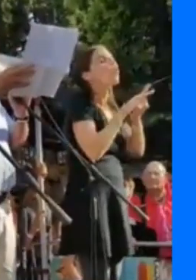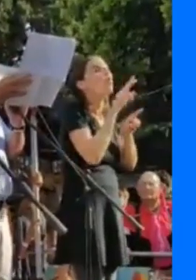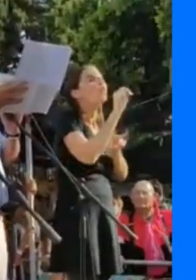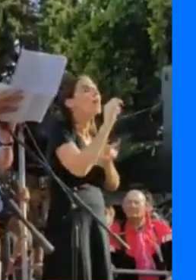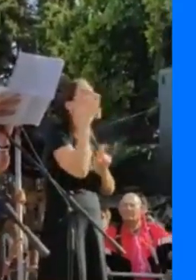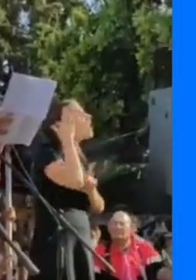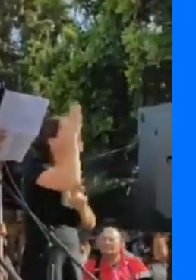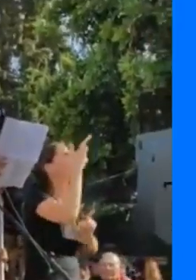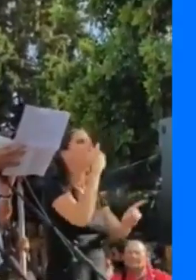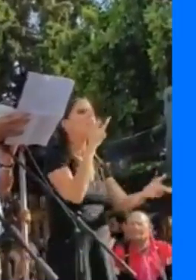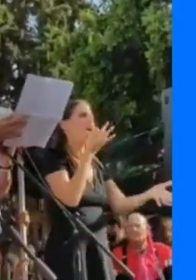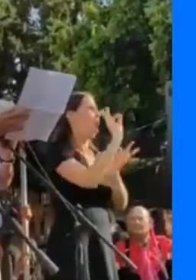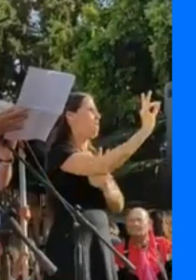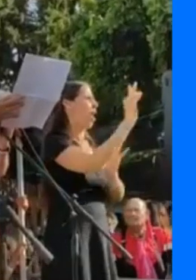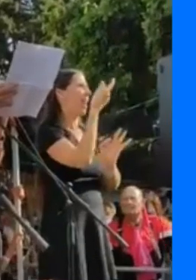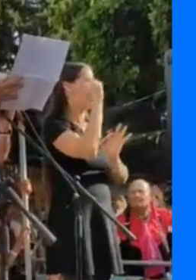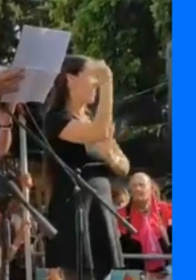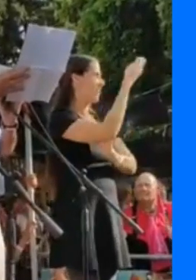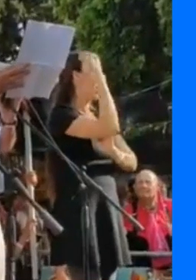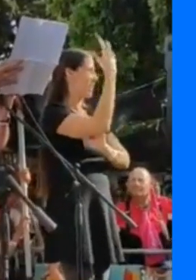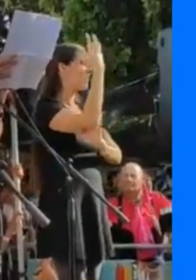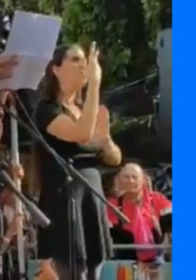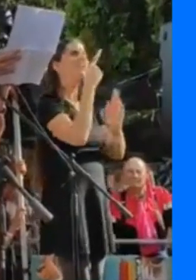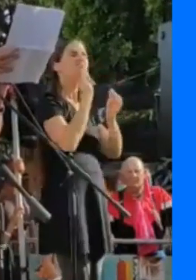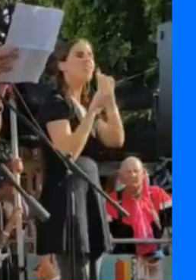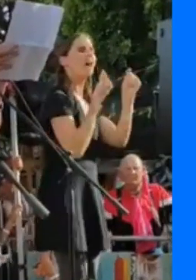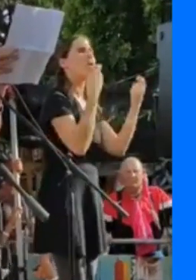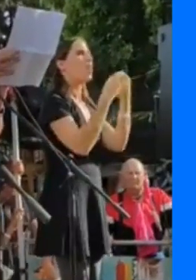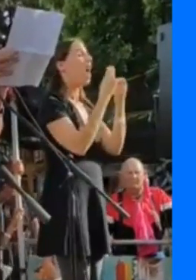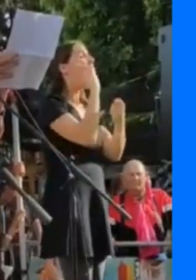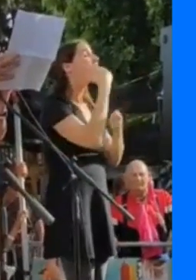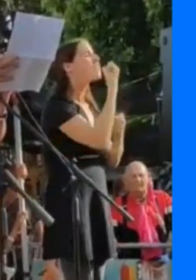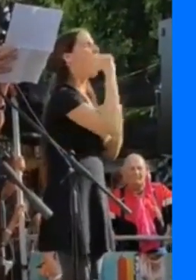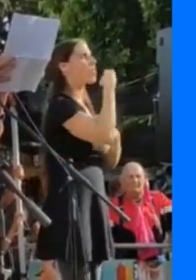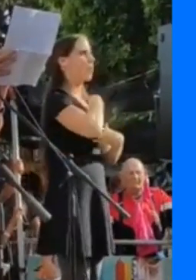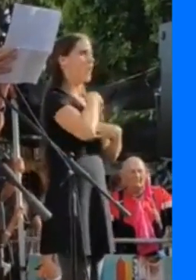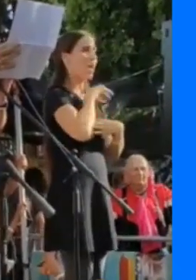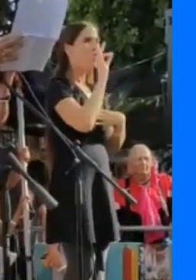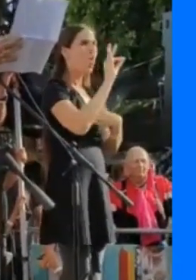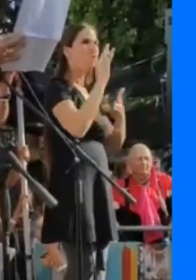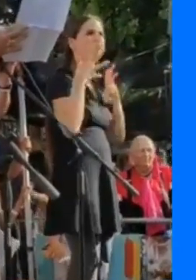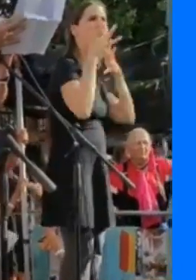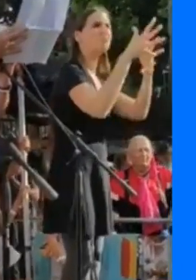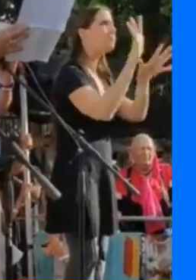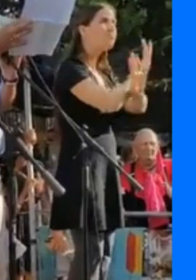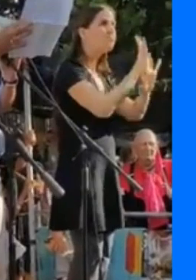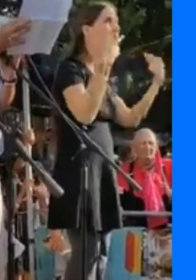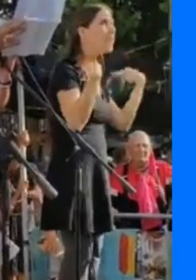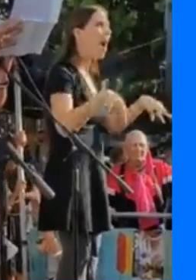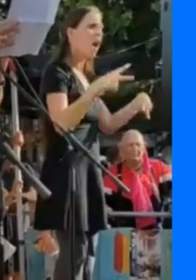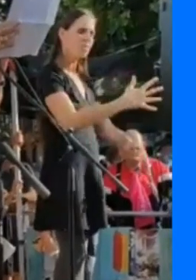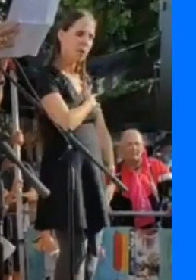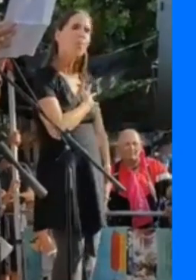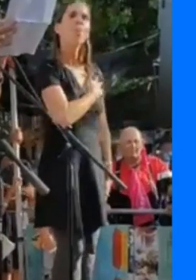הנביא המתיח בדוד דברי כיבושין על עבירות מוסריות, ללא פחד,